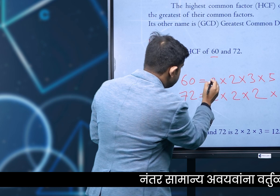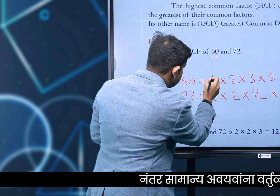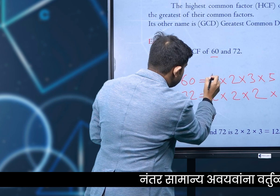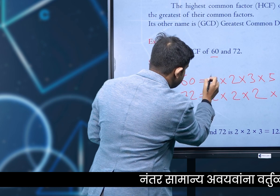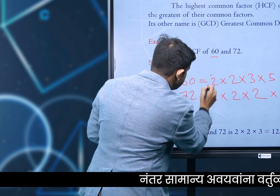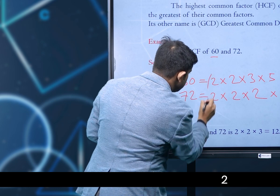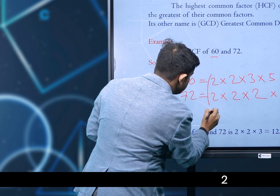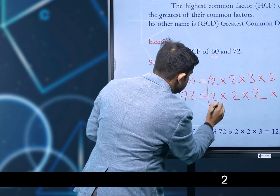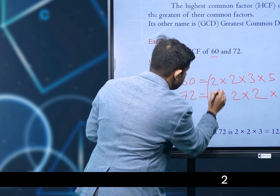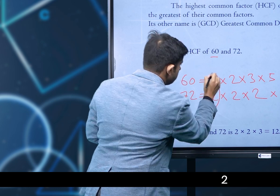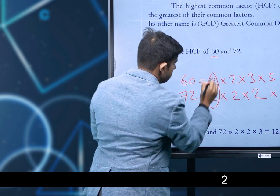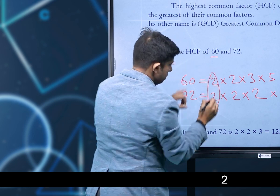2